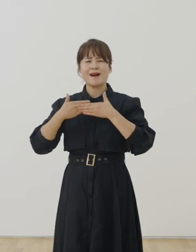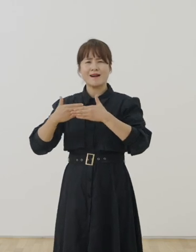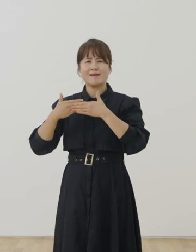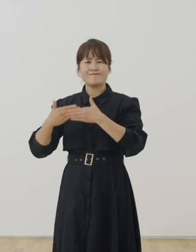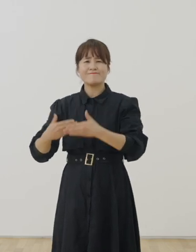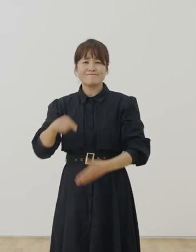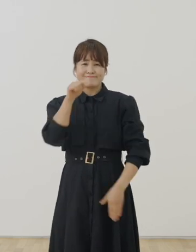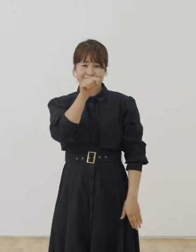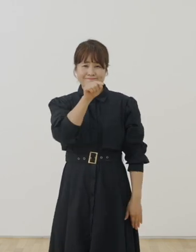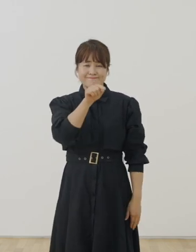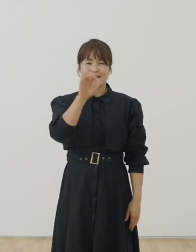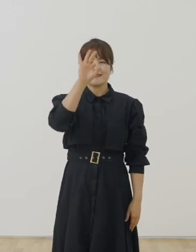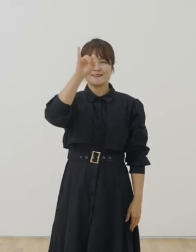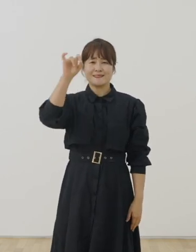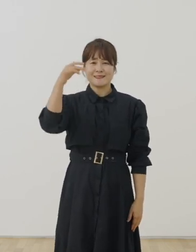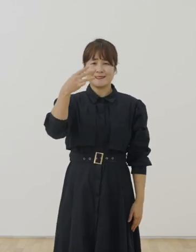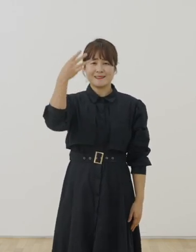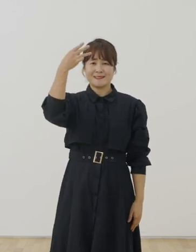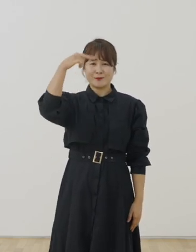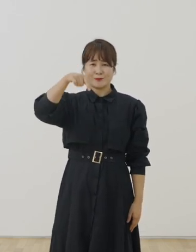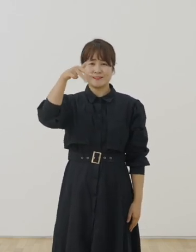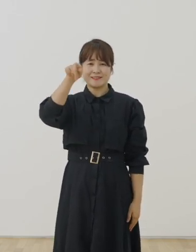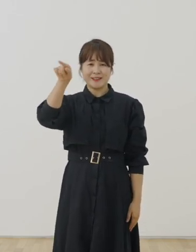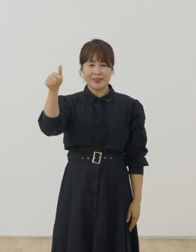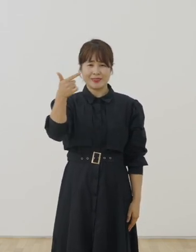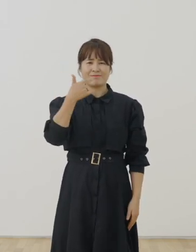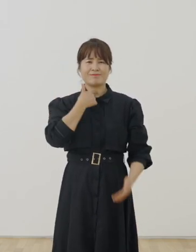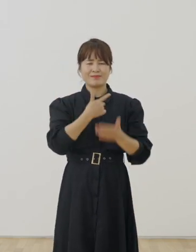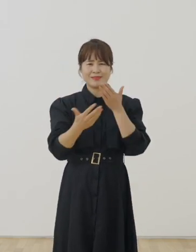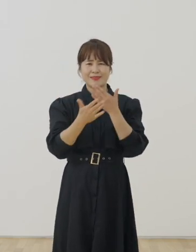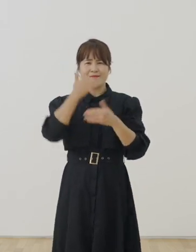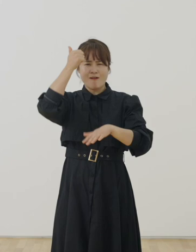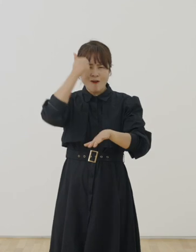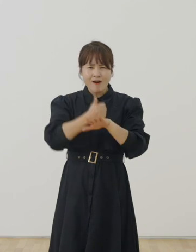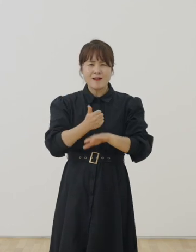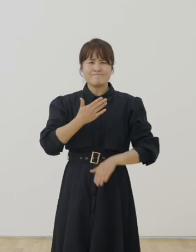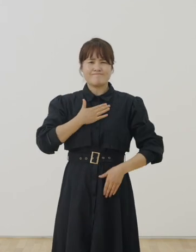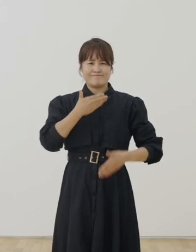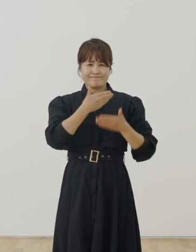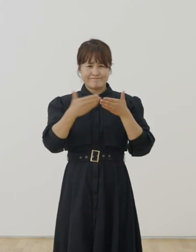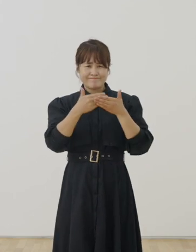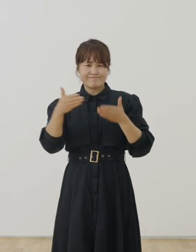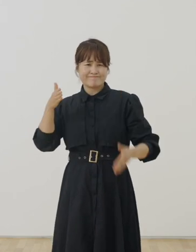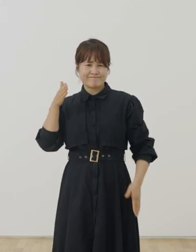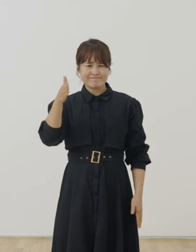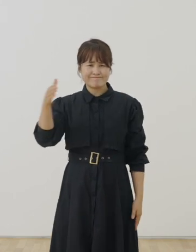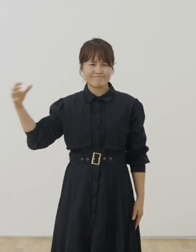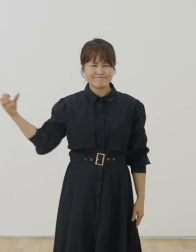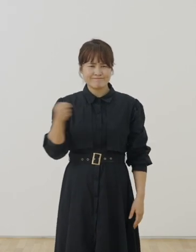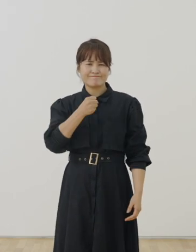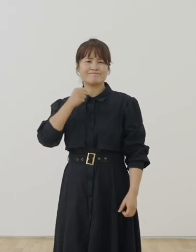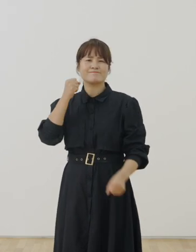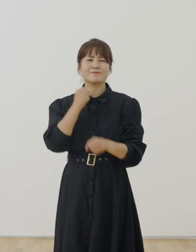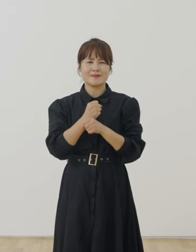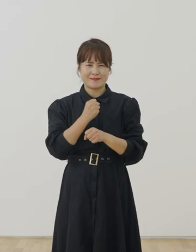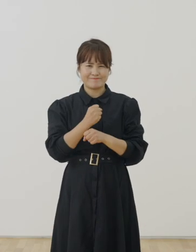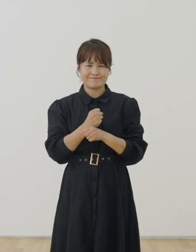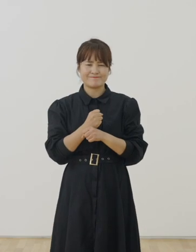팽팽한 공기가 떠돈다. 이 싱싱한 일루전의 체험은 드디어 나를 화가로